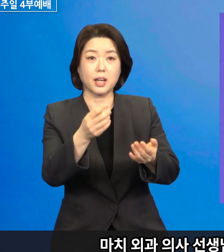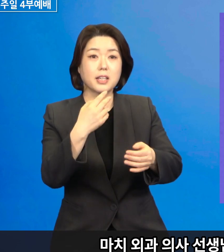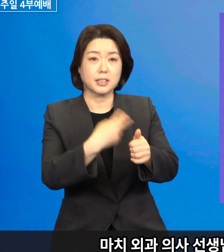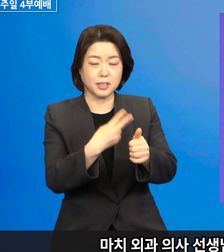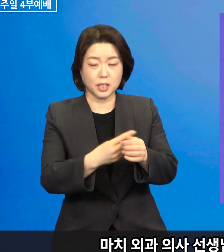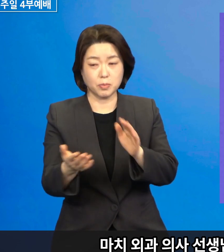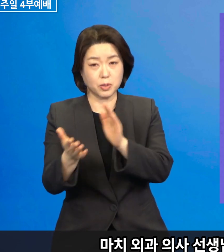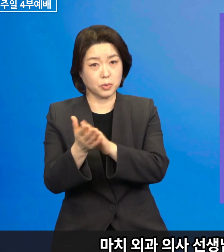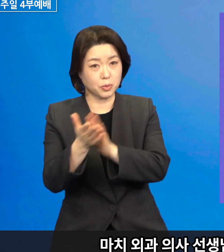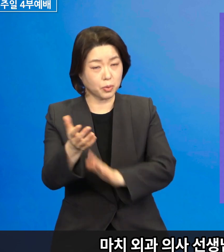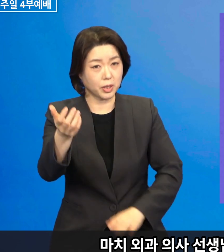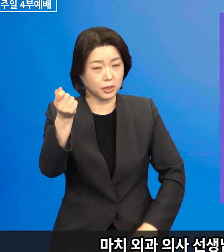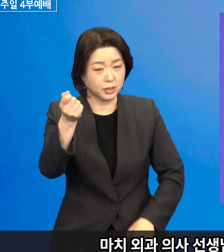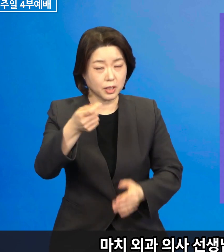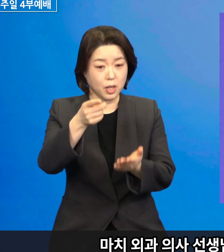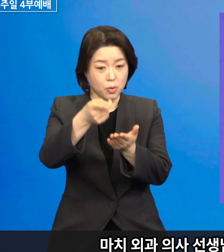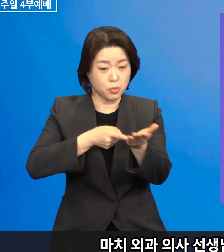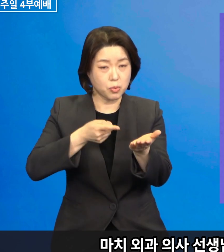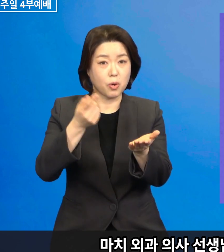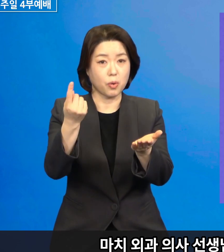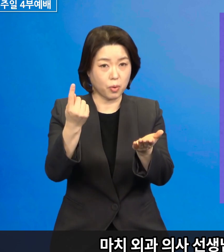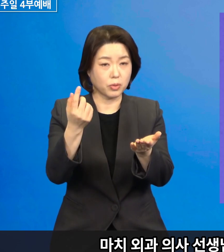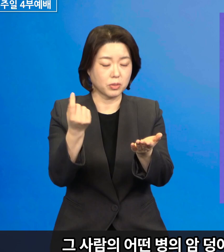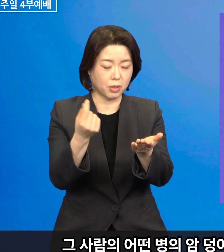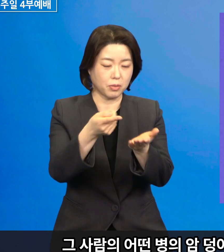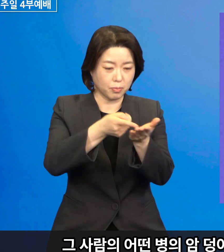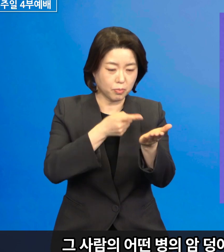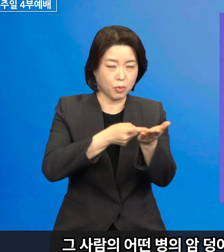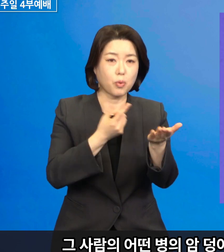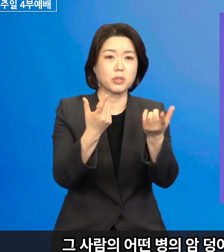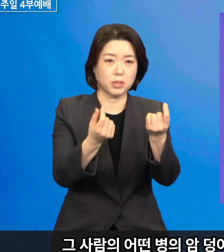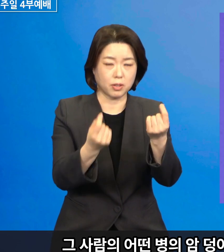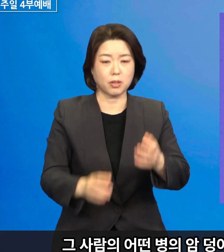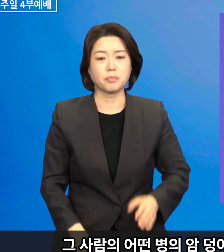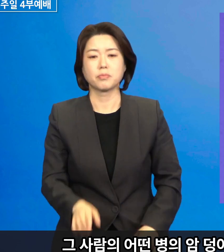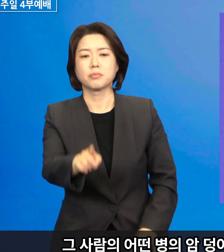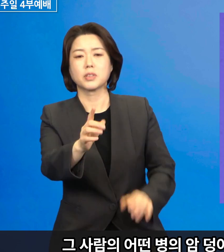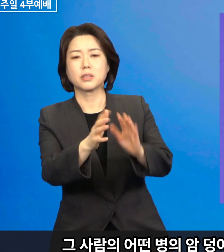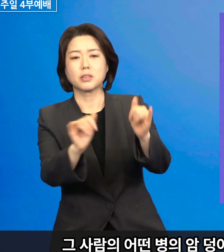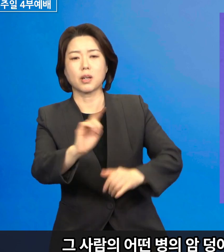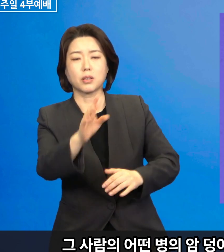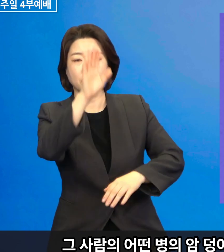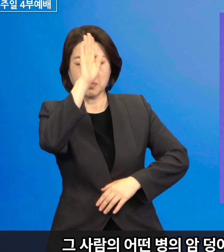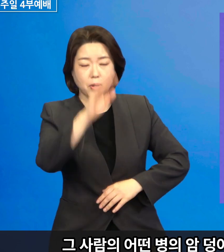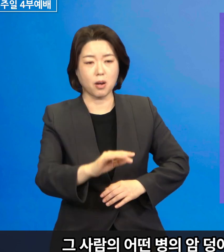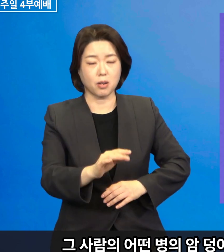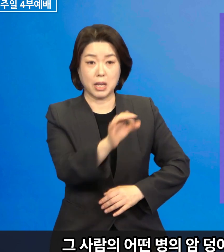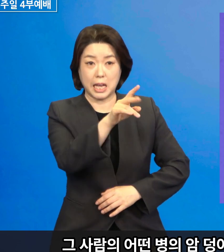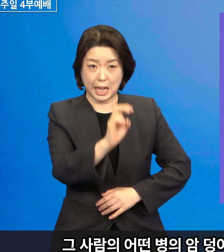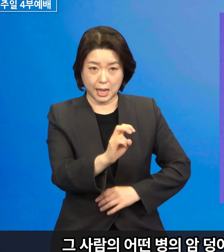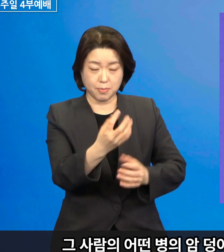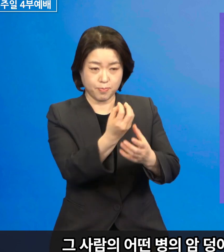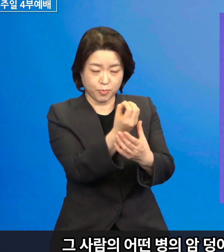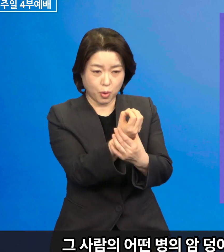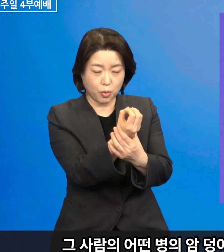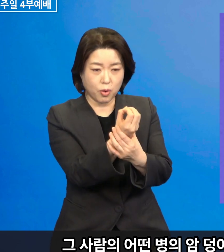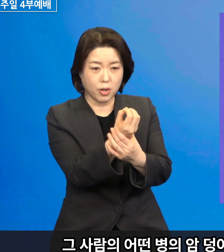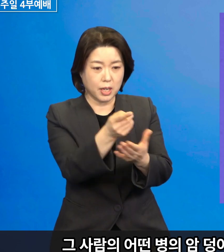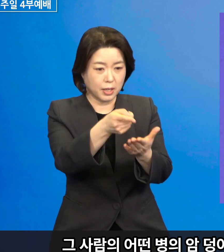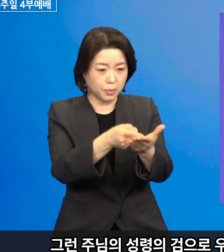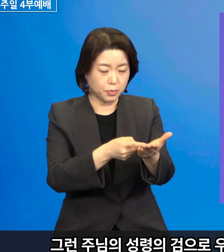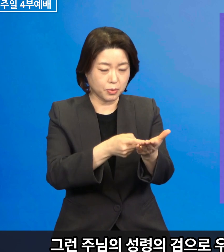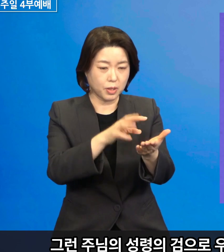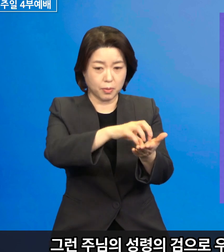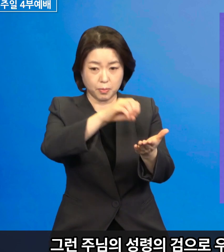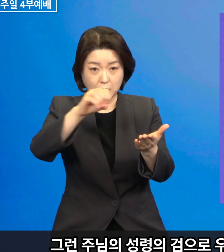손에 들린 메스 것처럼 그 사람의 어떤 병에 암 덩어리를 치유하기 위해서